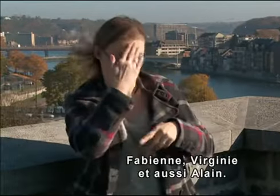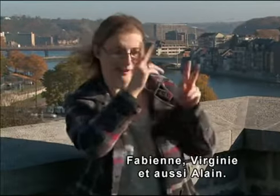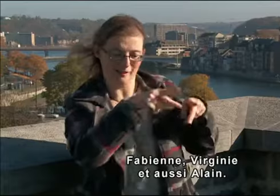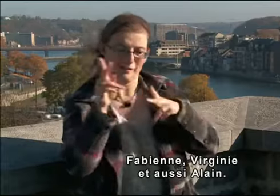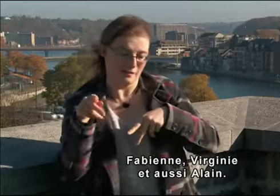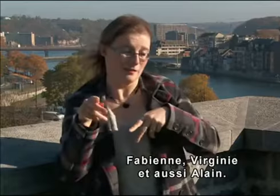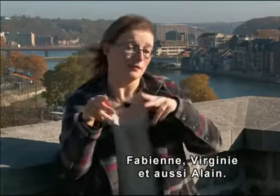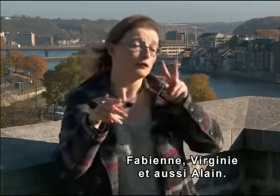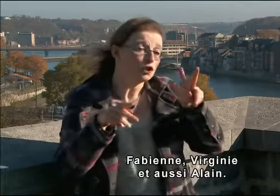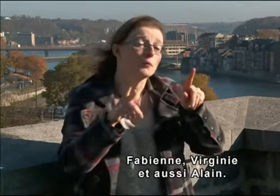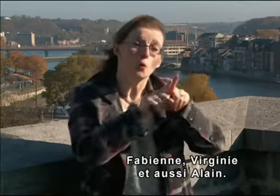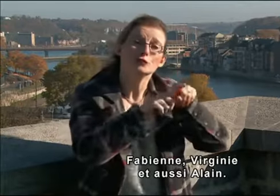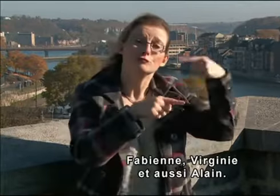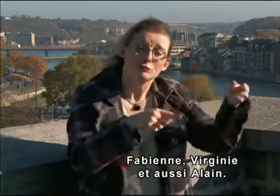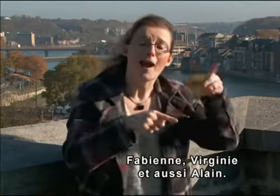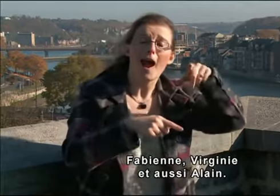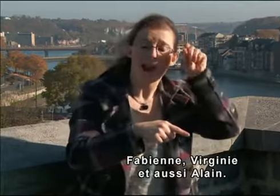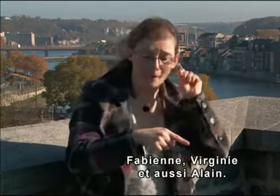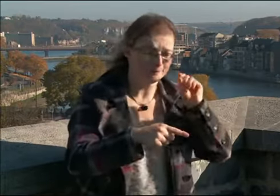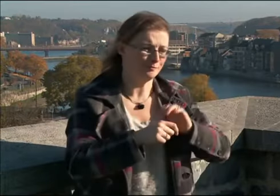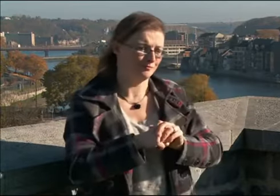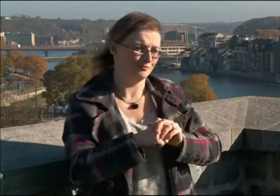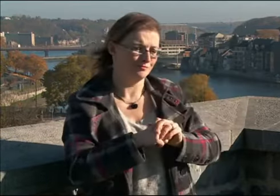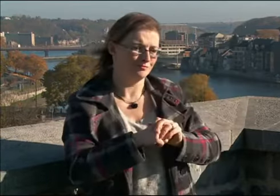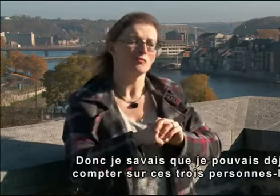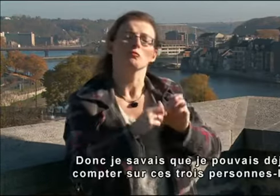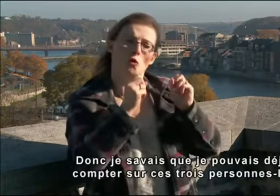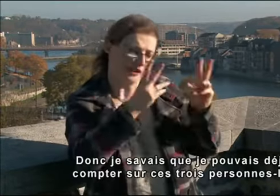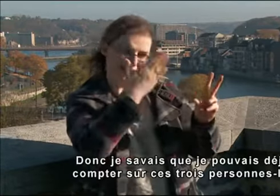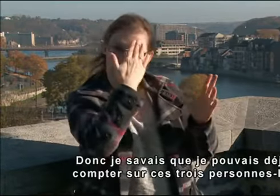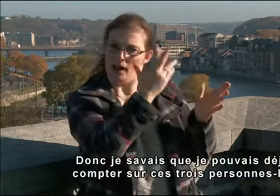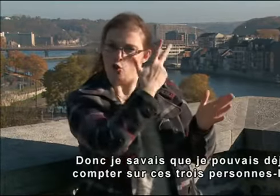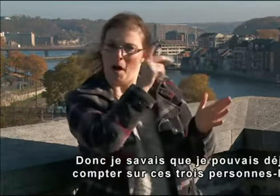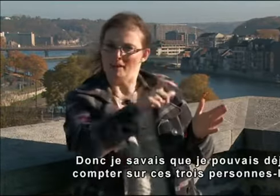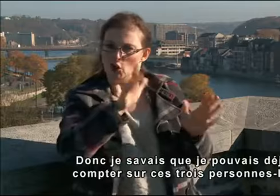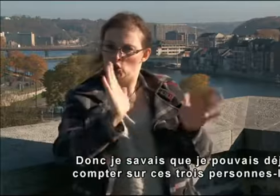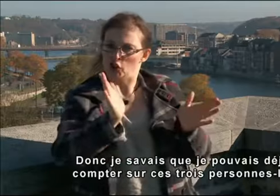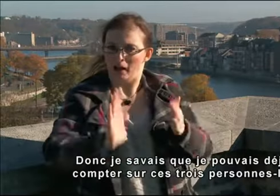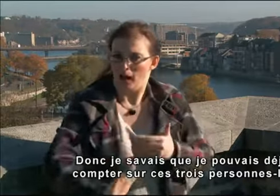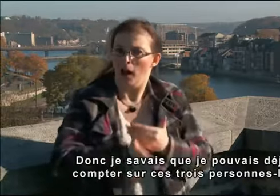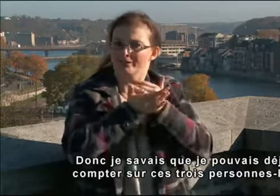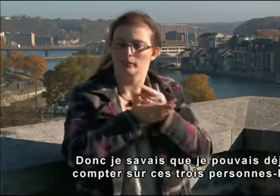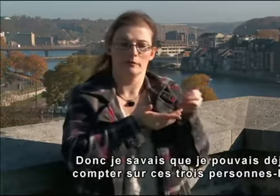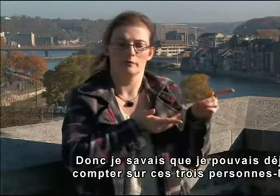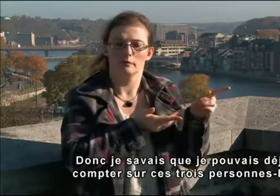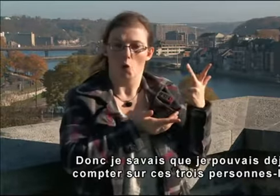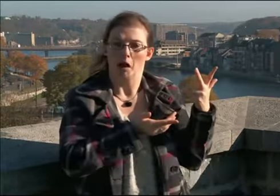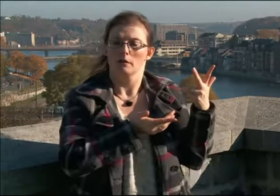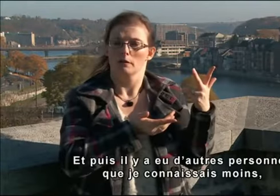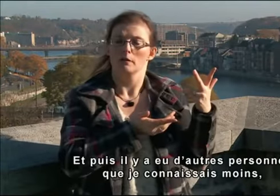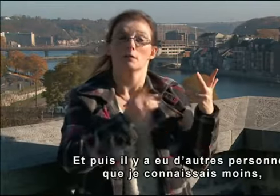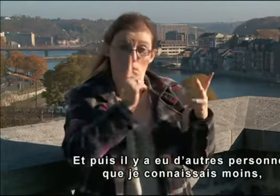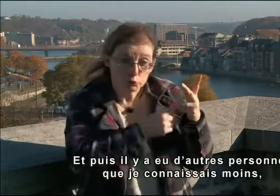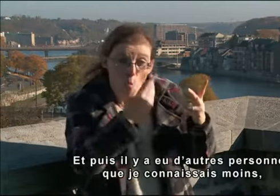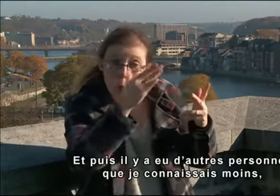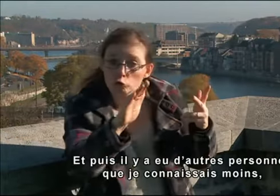Virginie, et aussi Alain. Donc, je savais que je pouvais déjà compter sur ces 3 personnes-là.